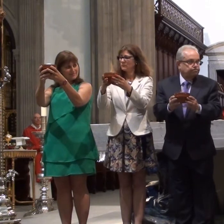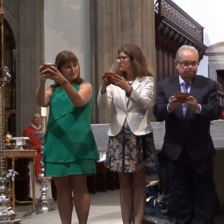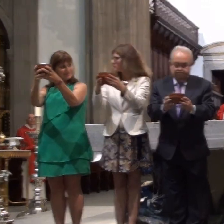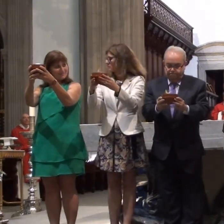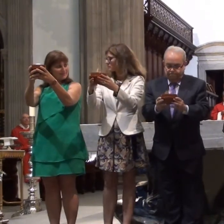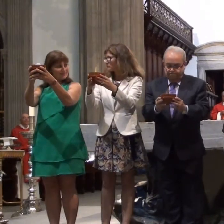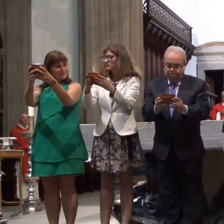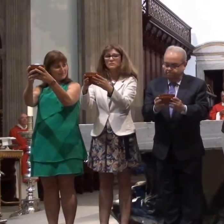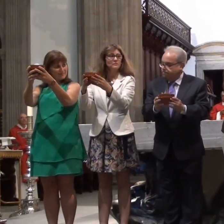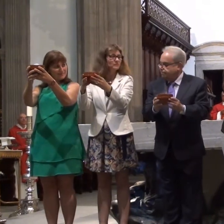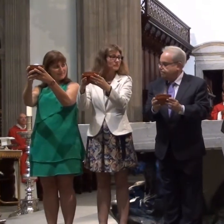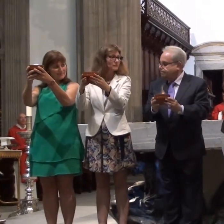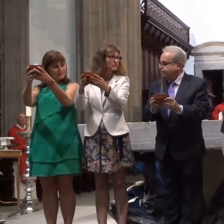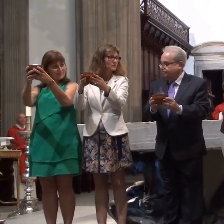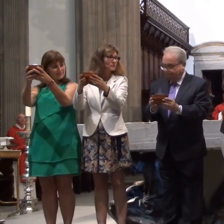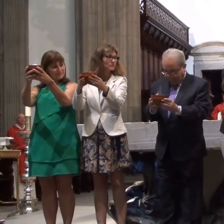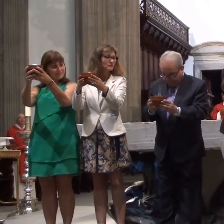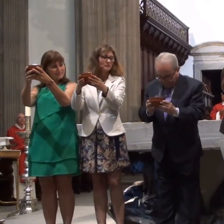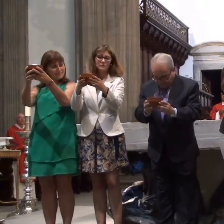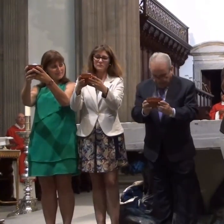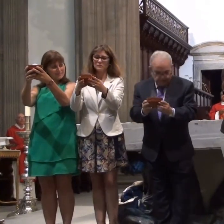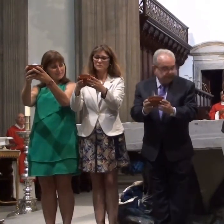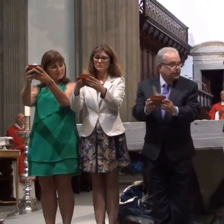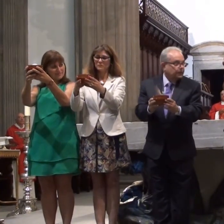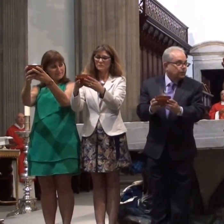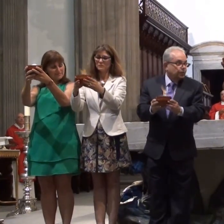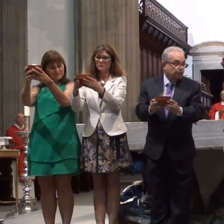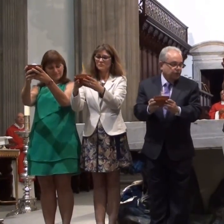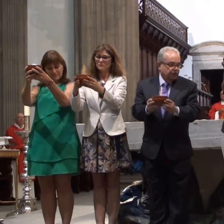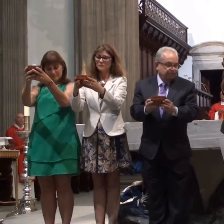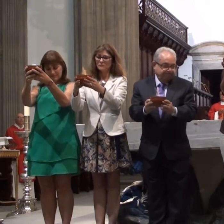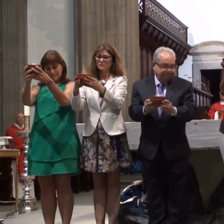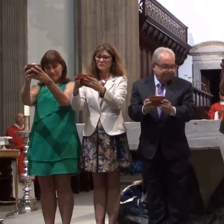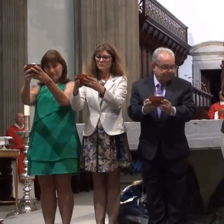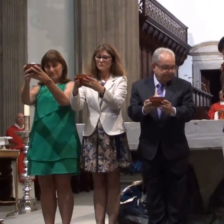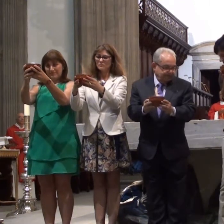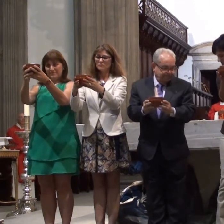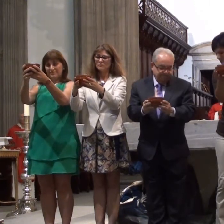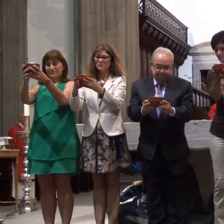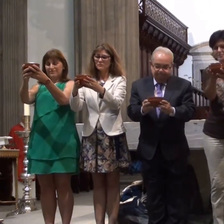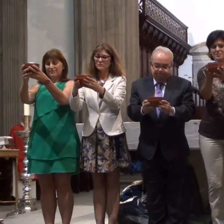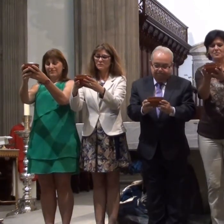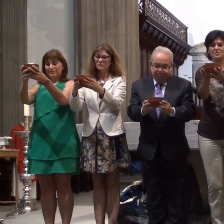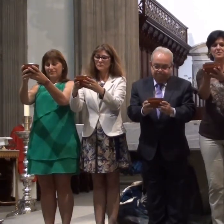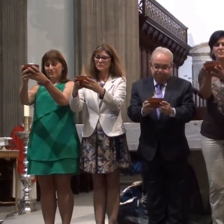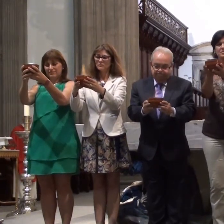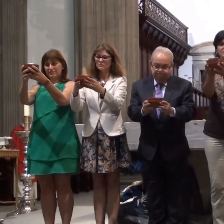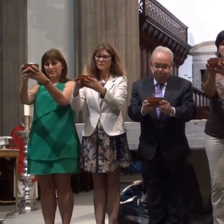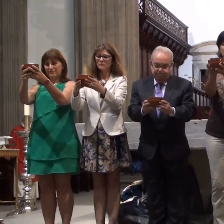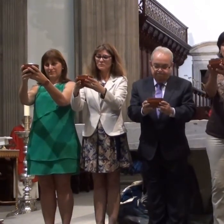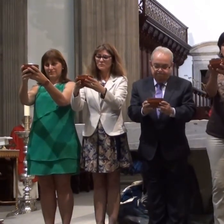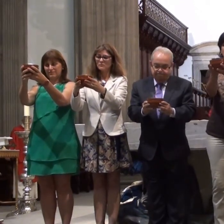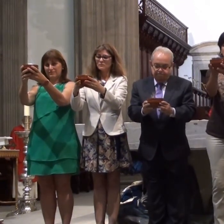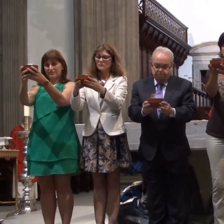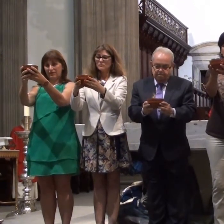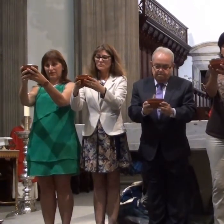y proyectos para vosotros para la historia un mundo donde podamos vivir como hermanos